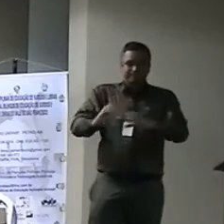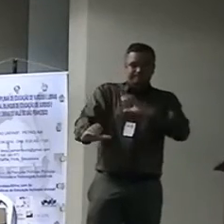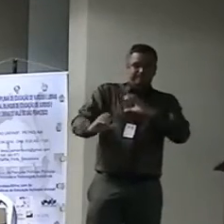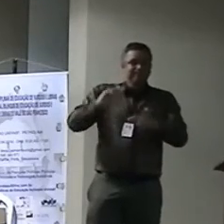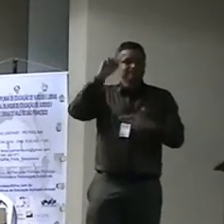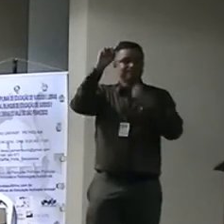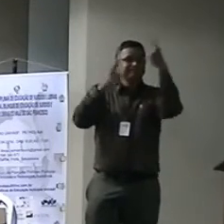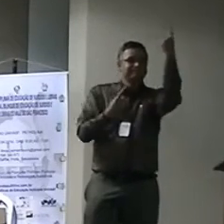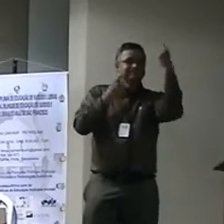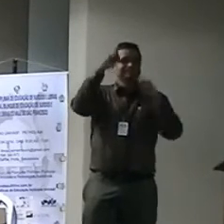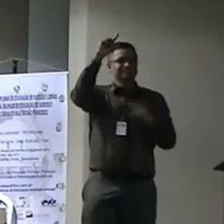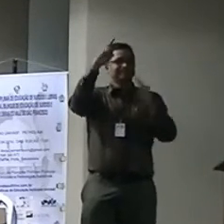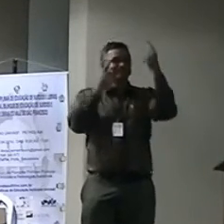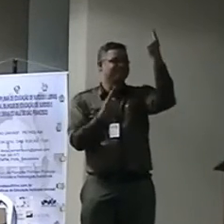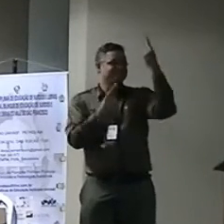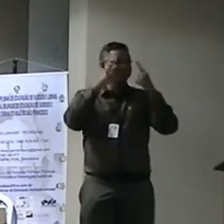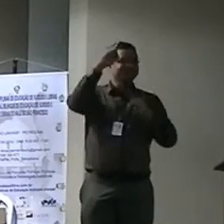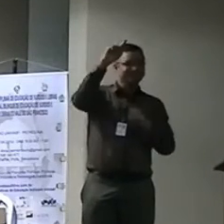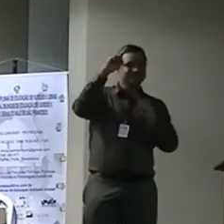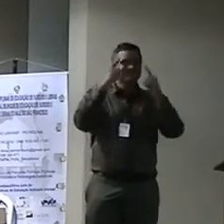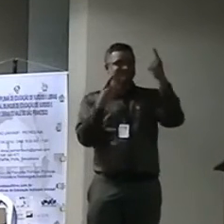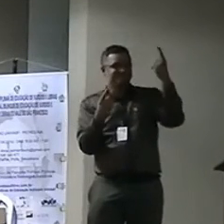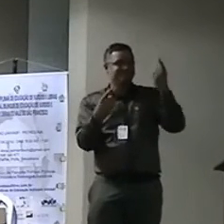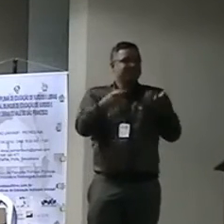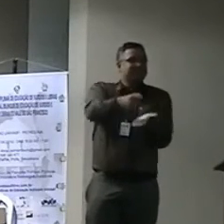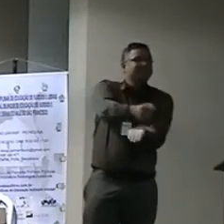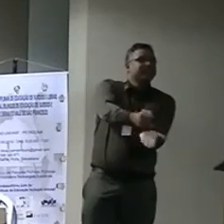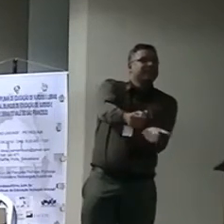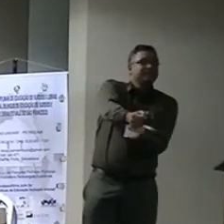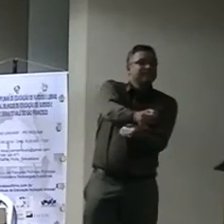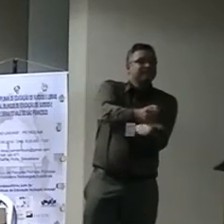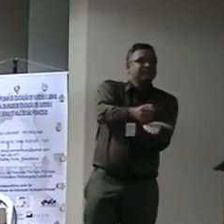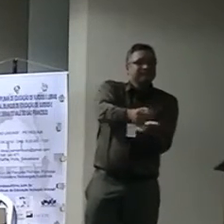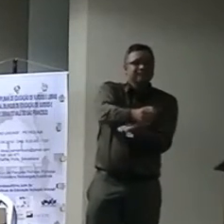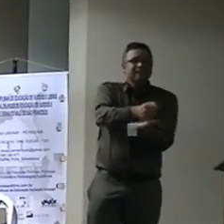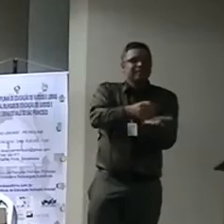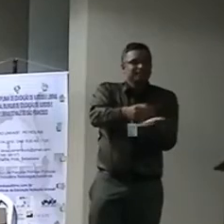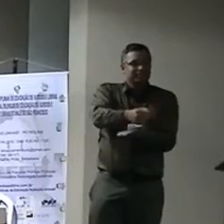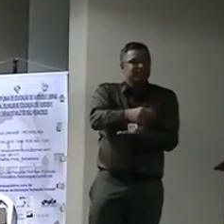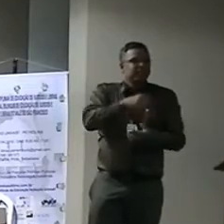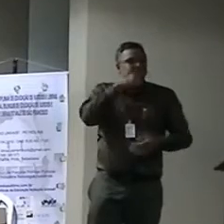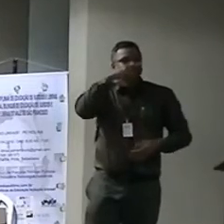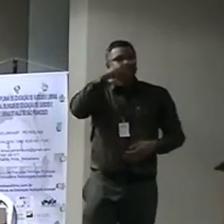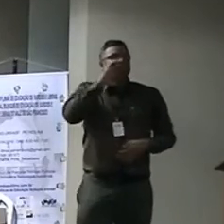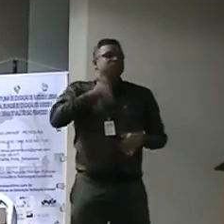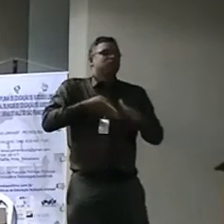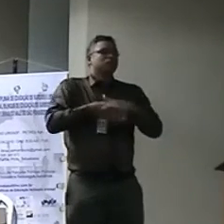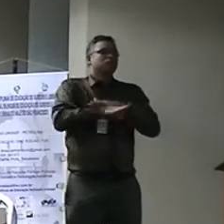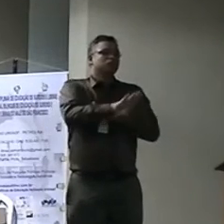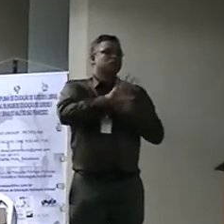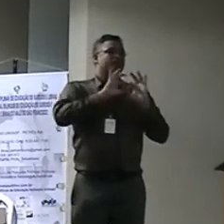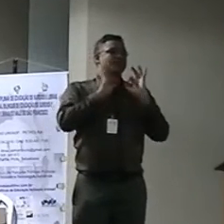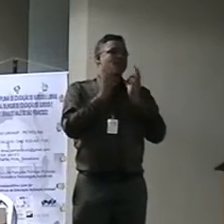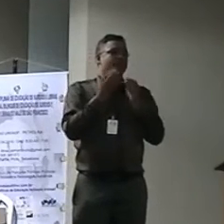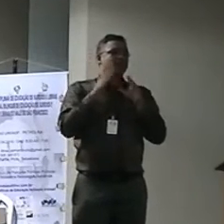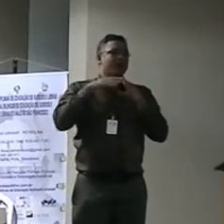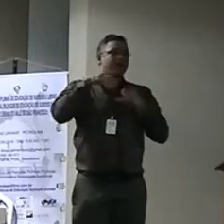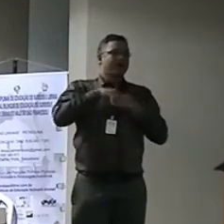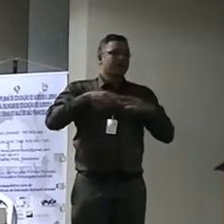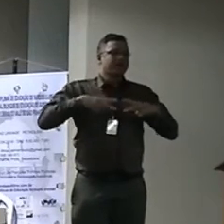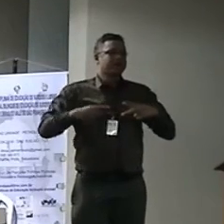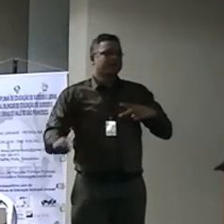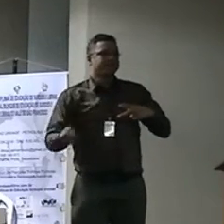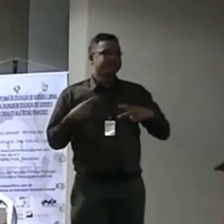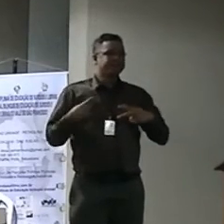gestos e que a gente pode chamar, né, da linguagem materna, esse contato que ele vai começando a ter com o filho. Vai